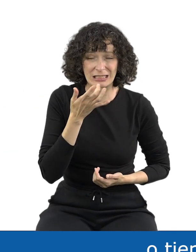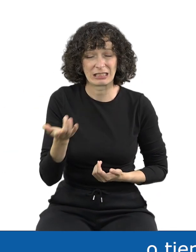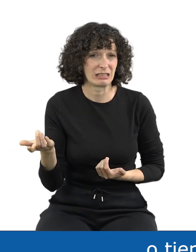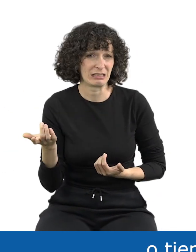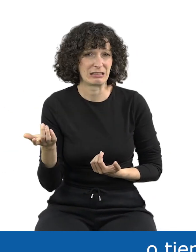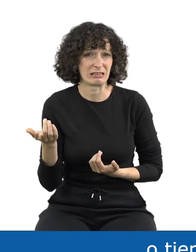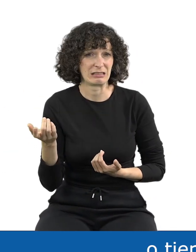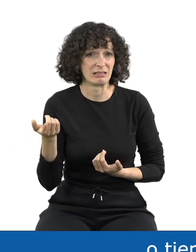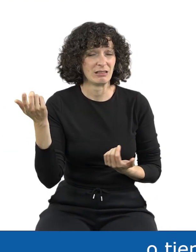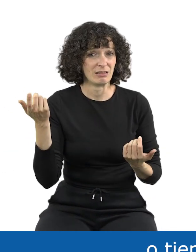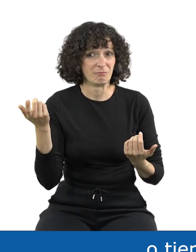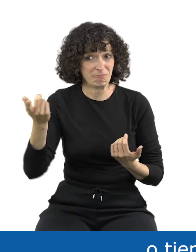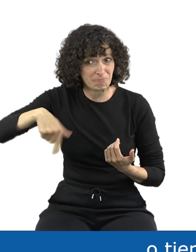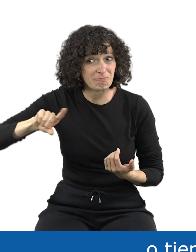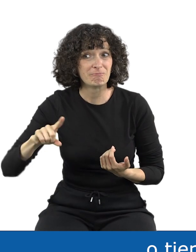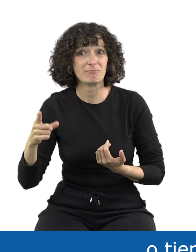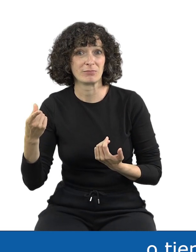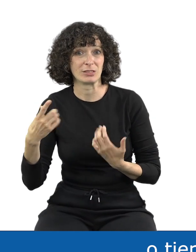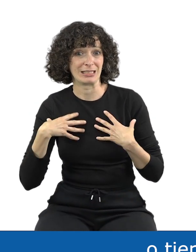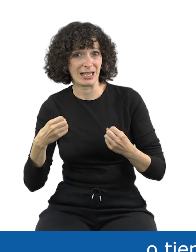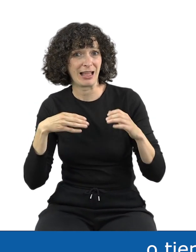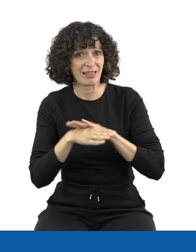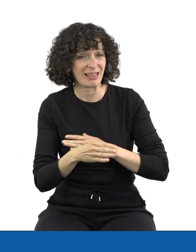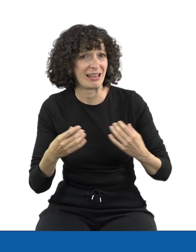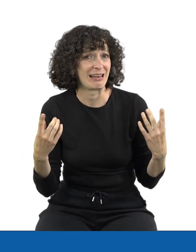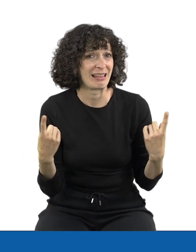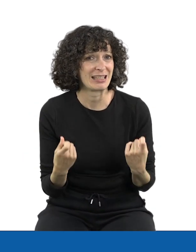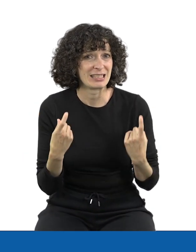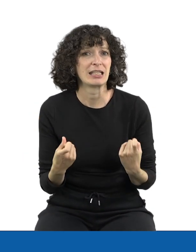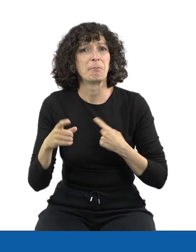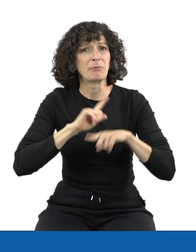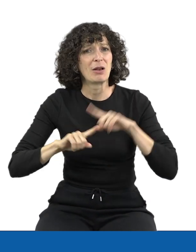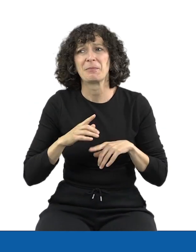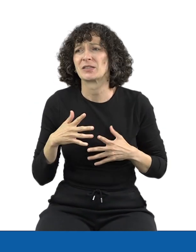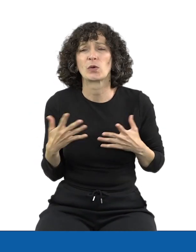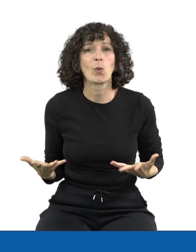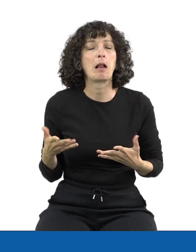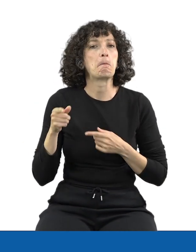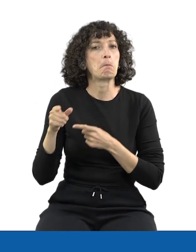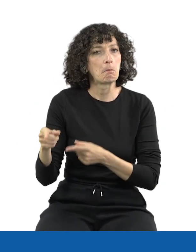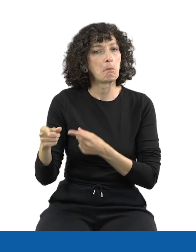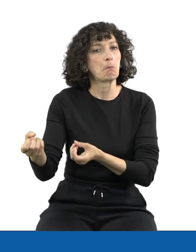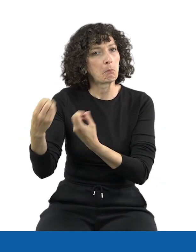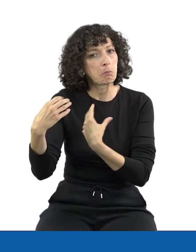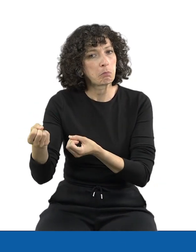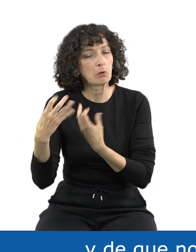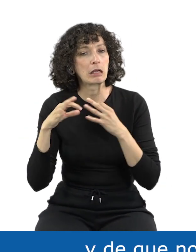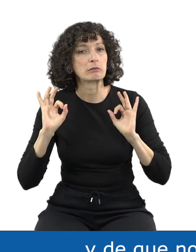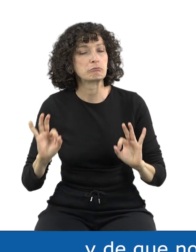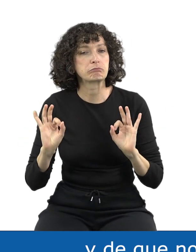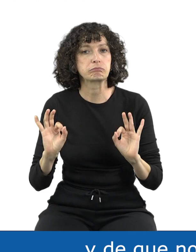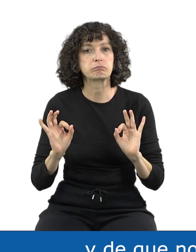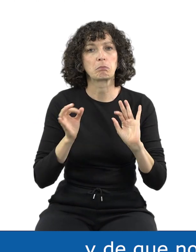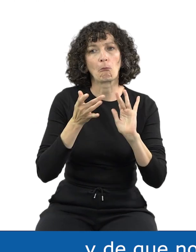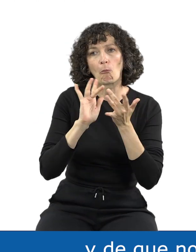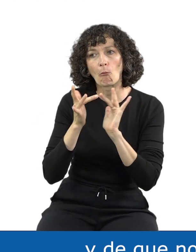que requerir del acceso a nuestra sanidad. Y bueno, pues a través de esas pequeñas charlas y de que